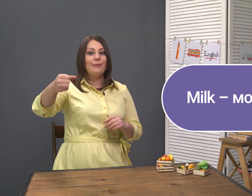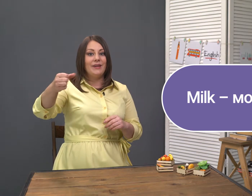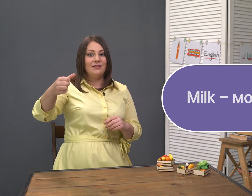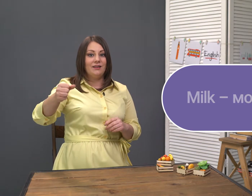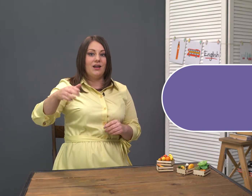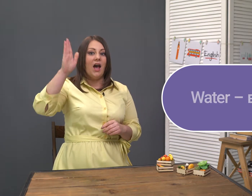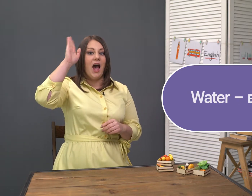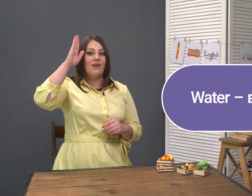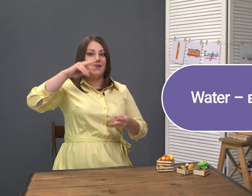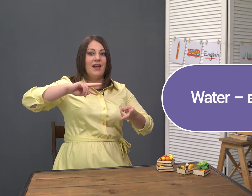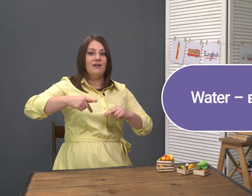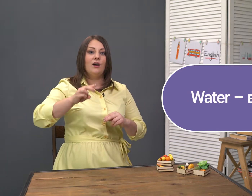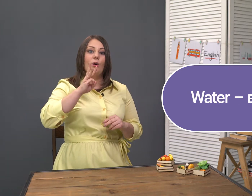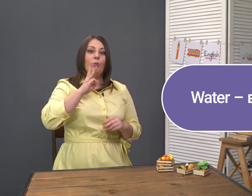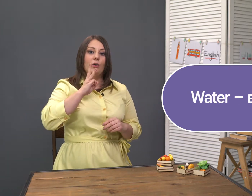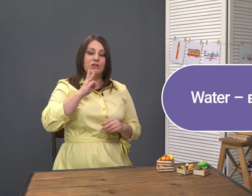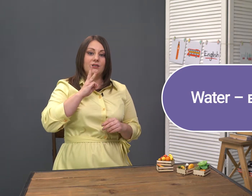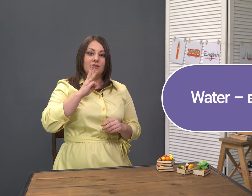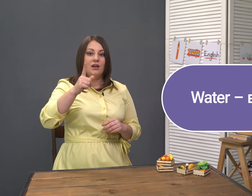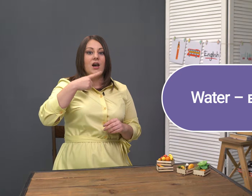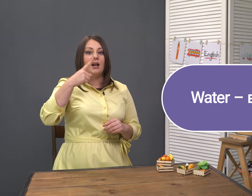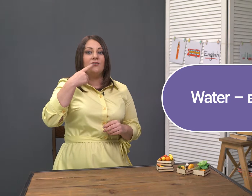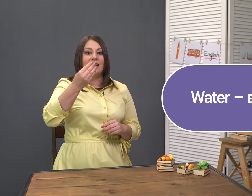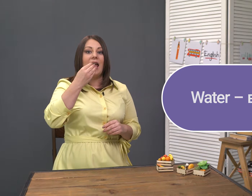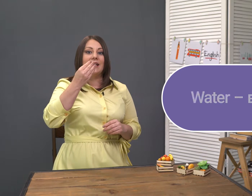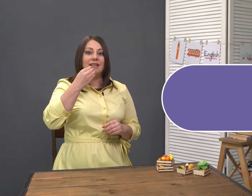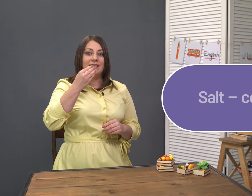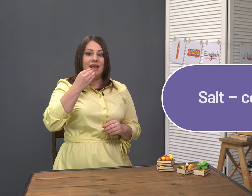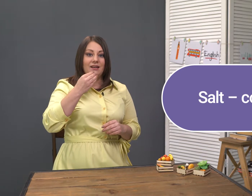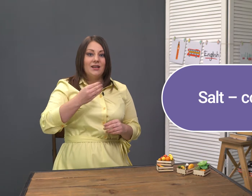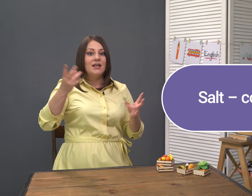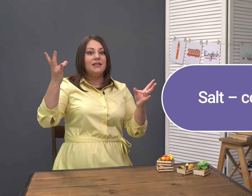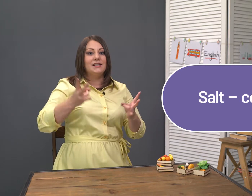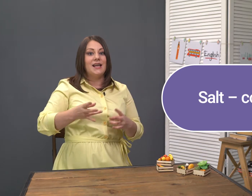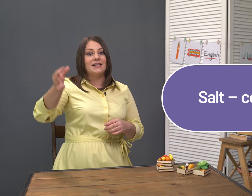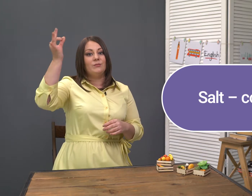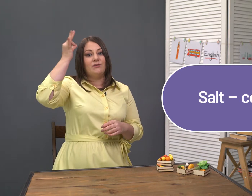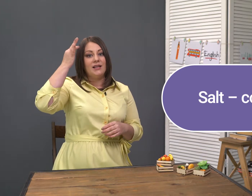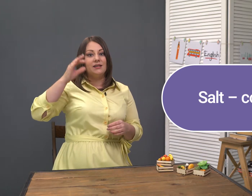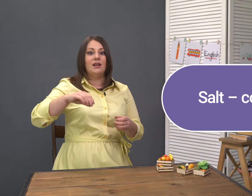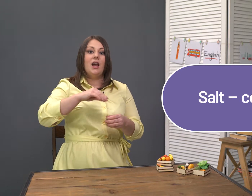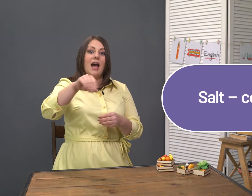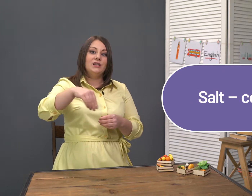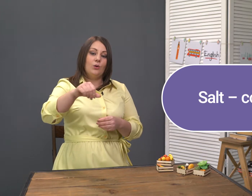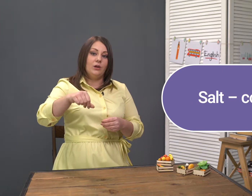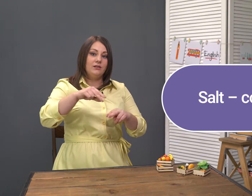Милк. А вода. Water. Говоря о еде, нельзя забывать о соли.